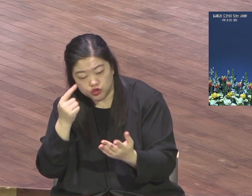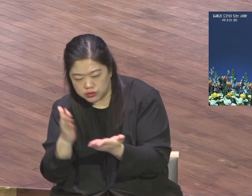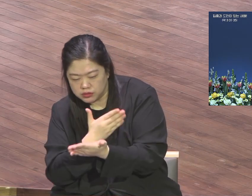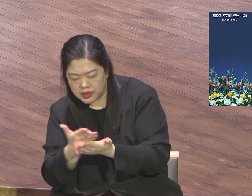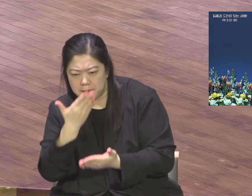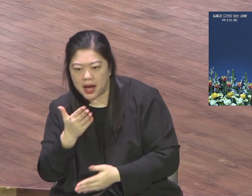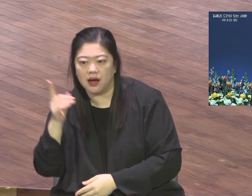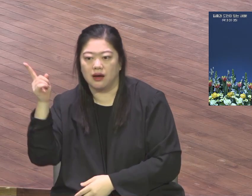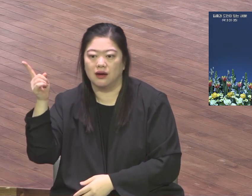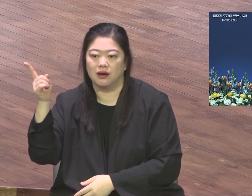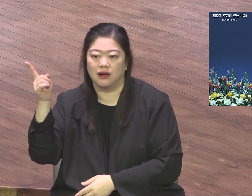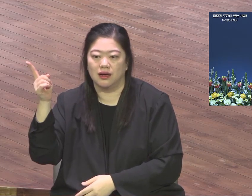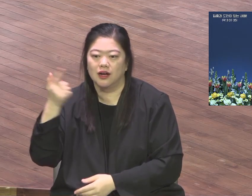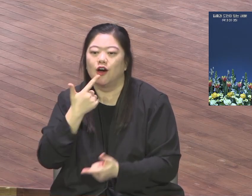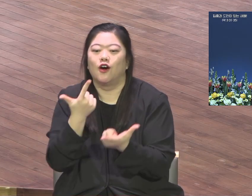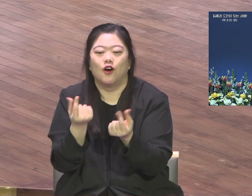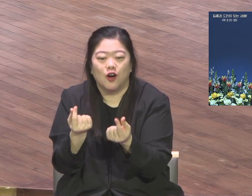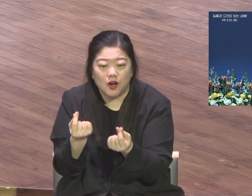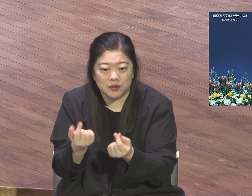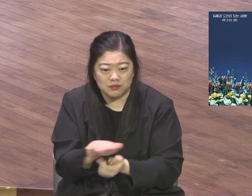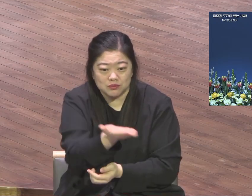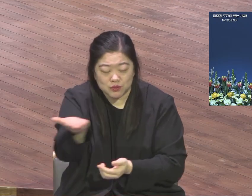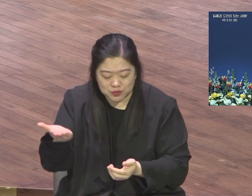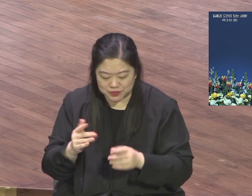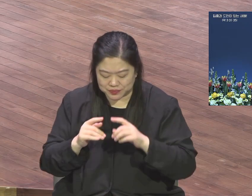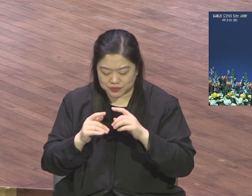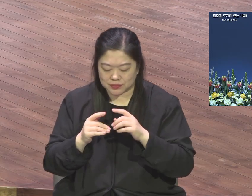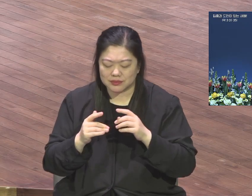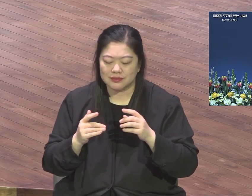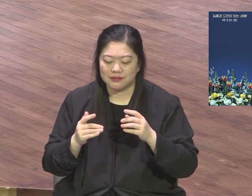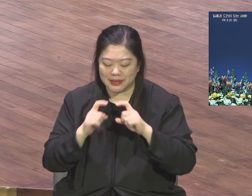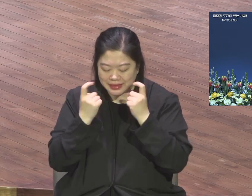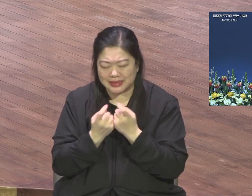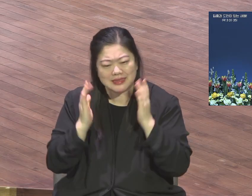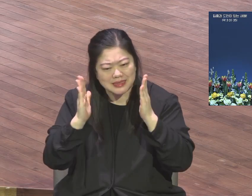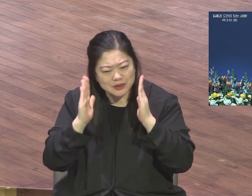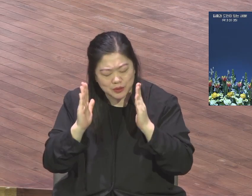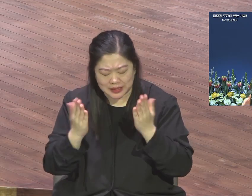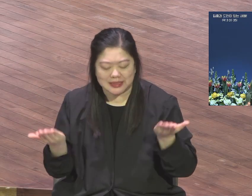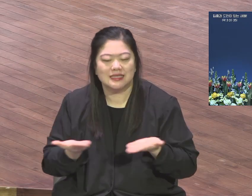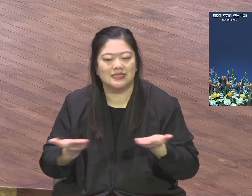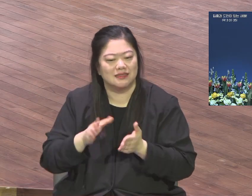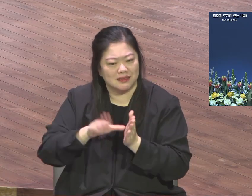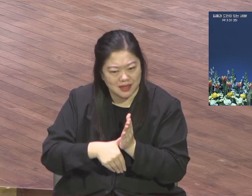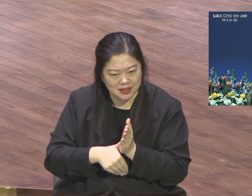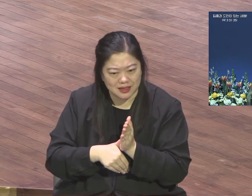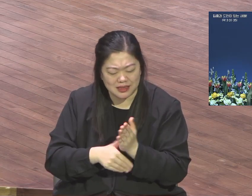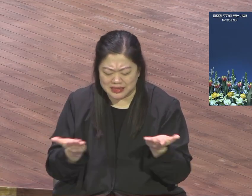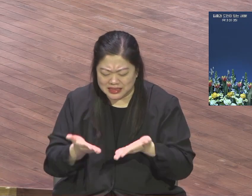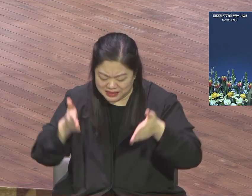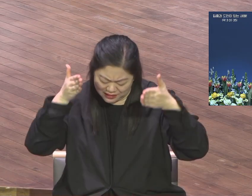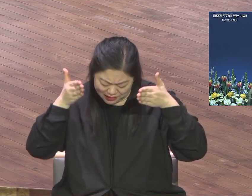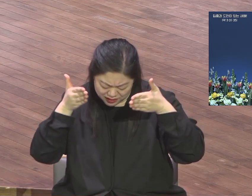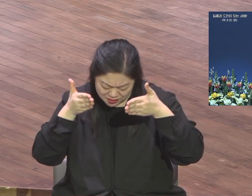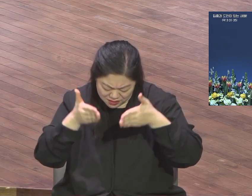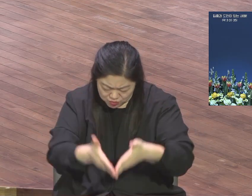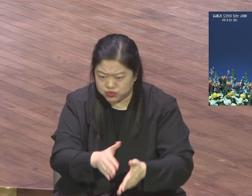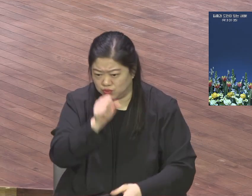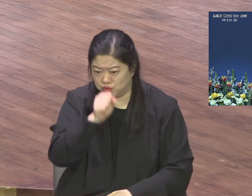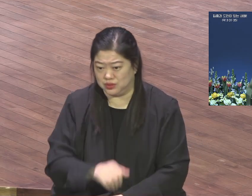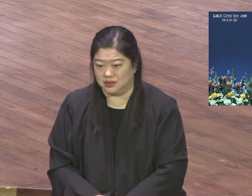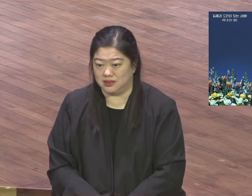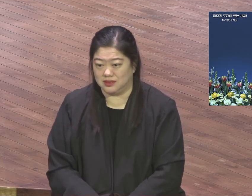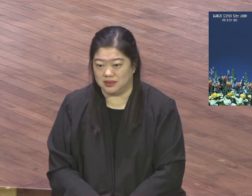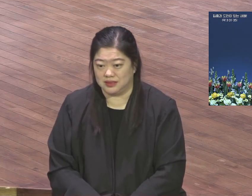통해서 자막을 넓혀주신다. 사업하는 분들은요 사업에 올인해야 돼요. 사업에 사업을 하면서 저는